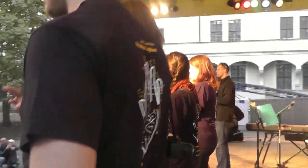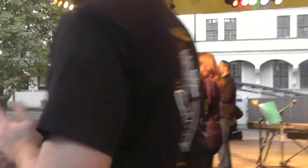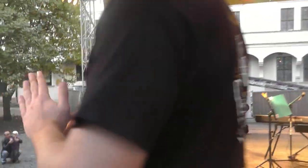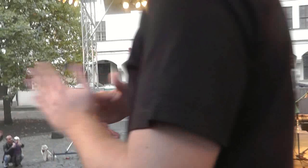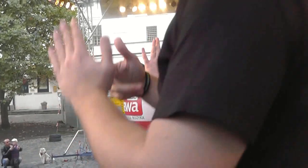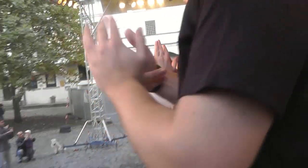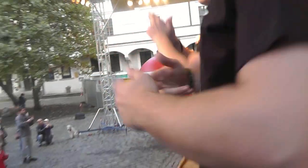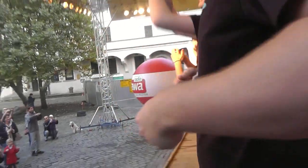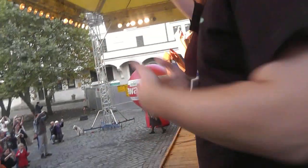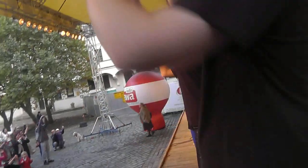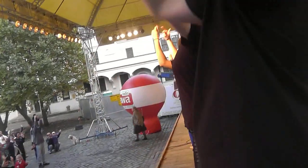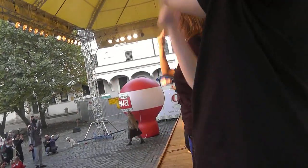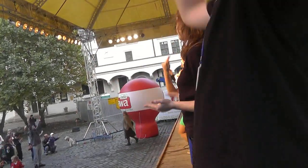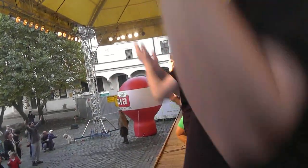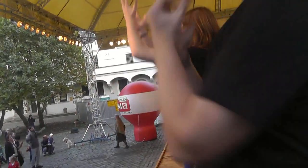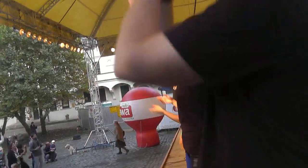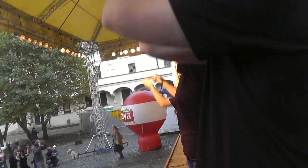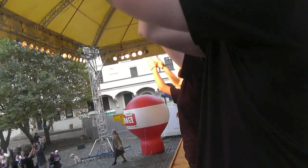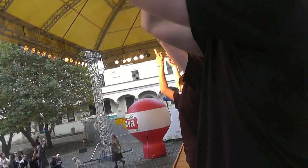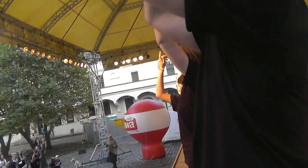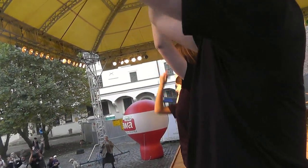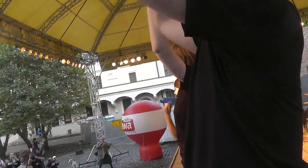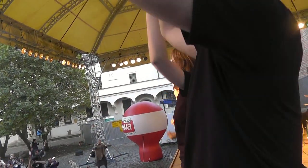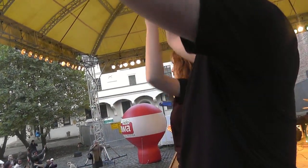moje myl na jy